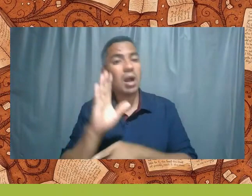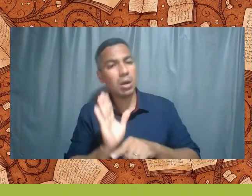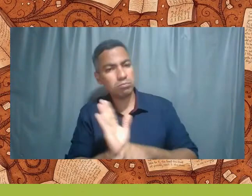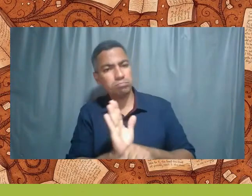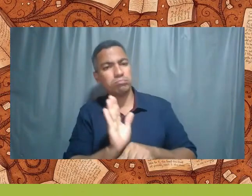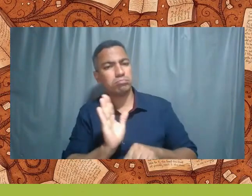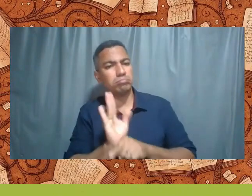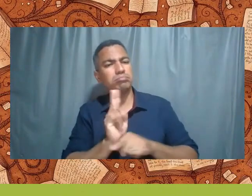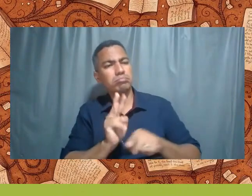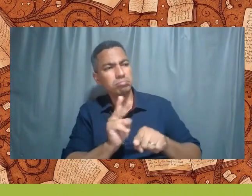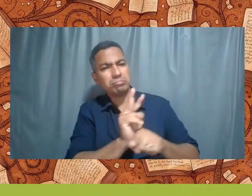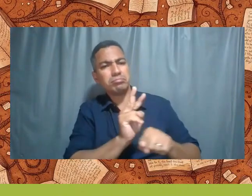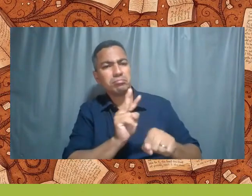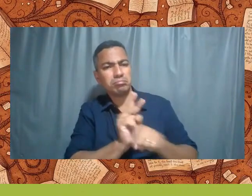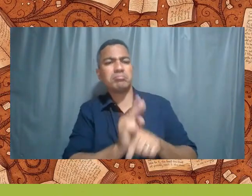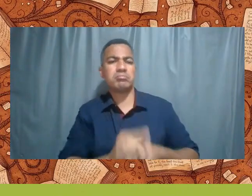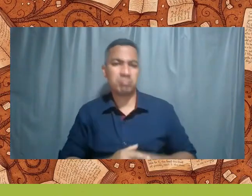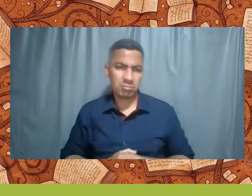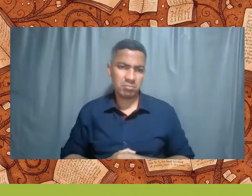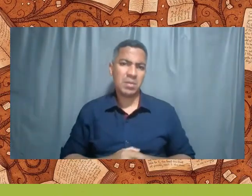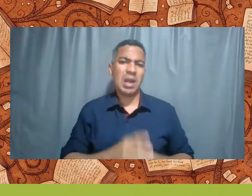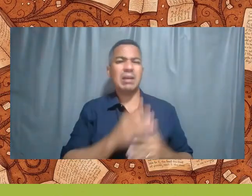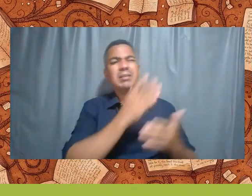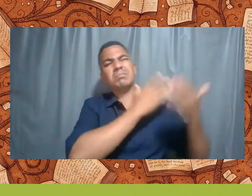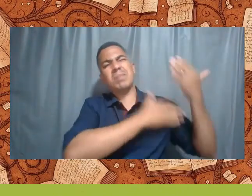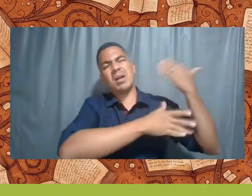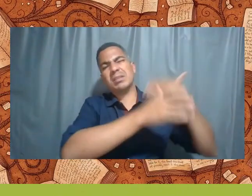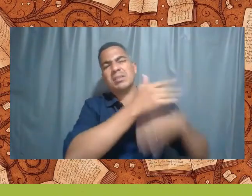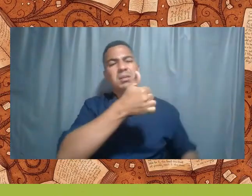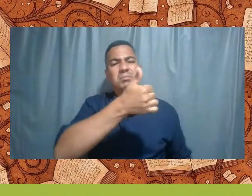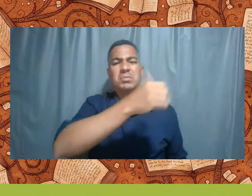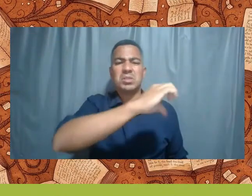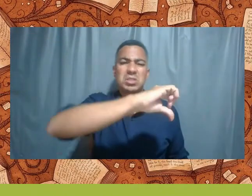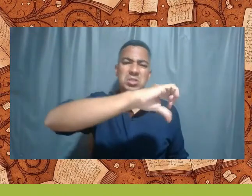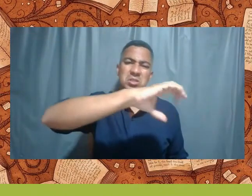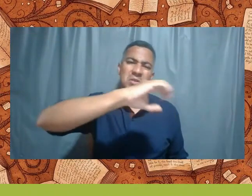século XIX se procurava